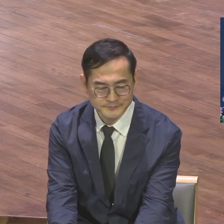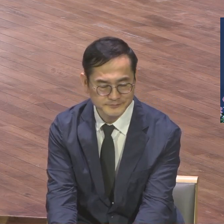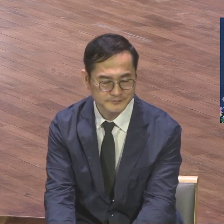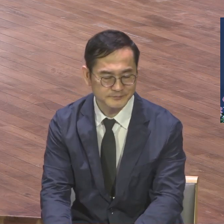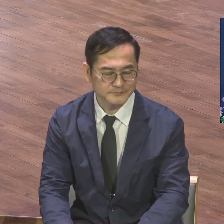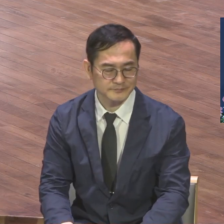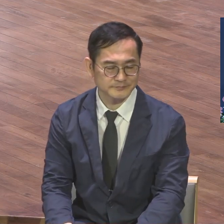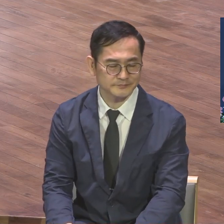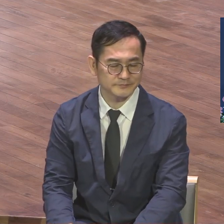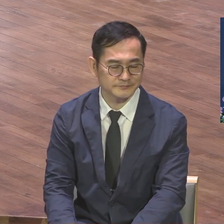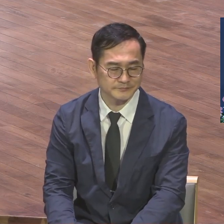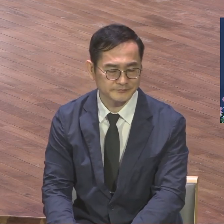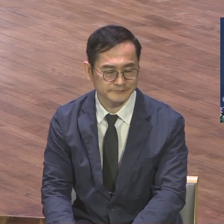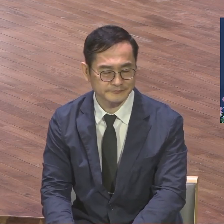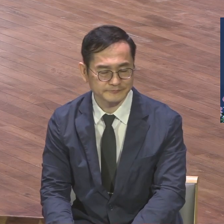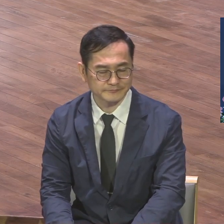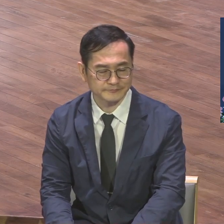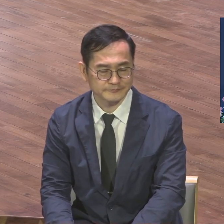eternally power,